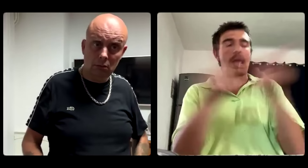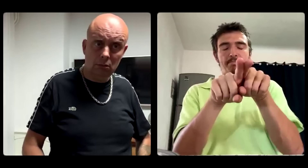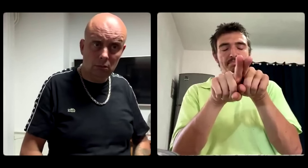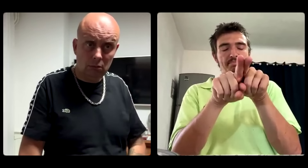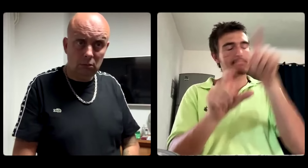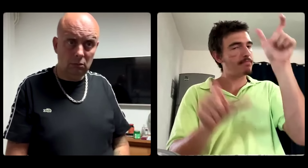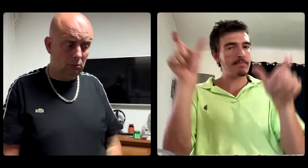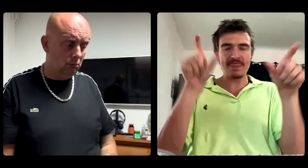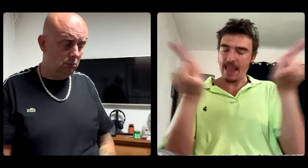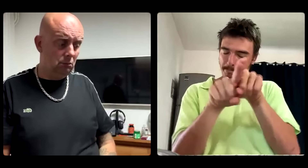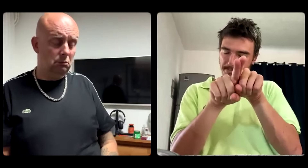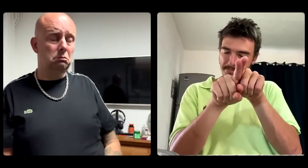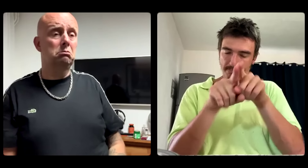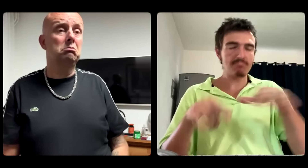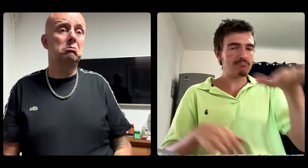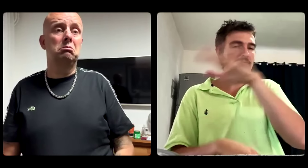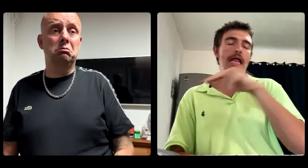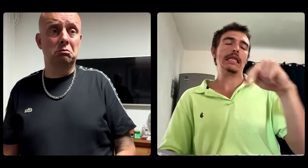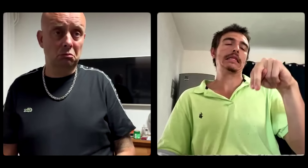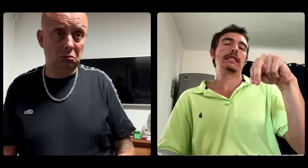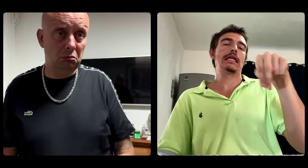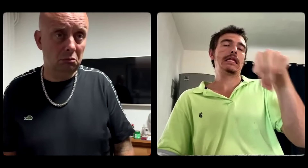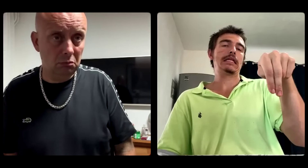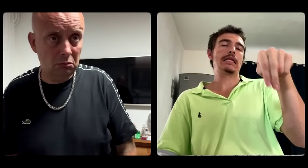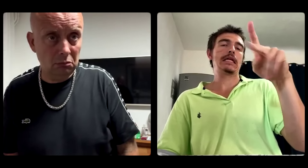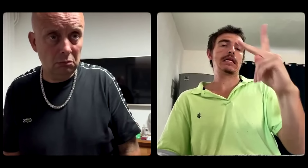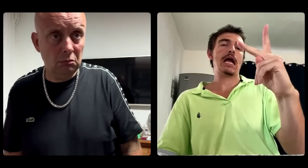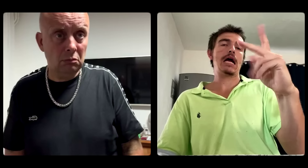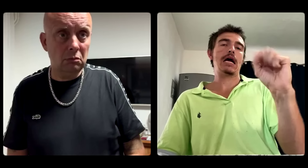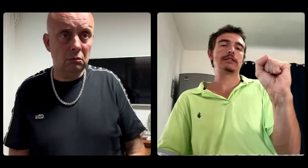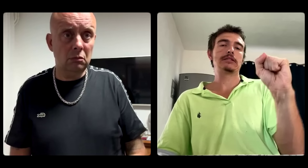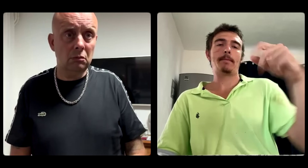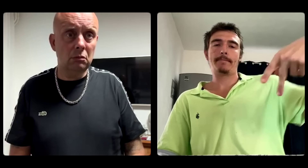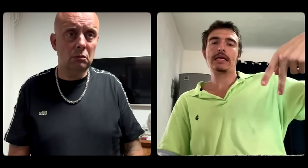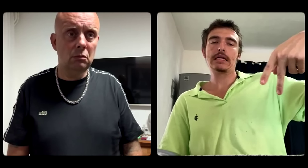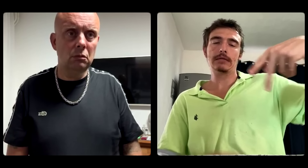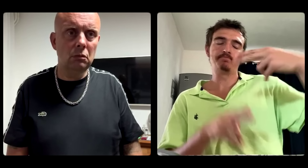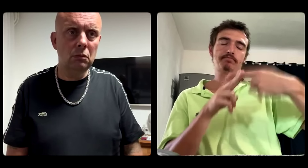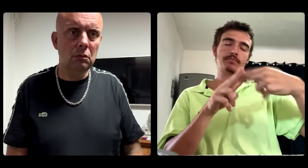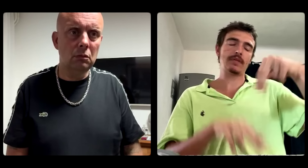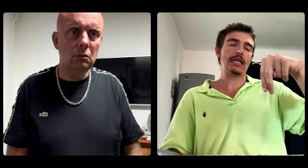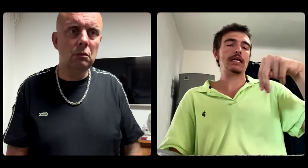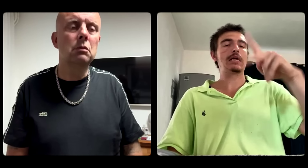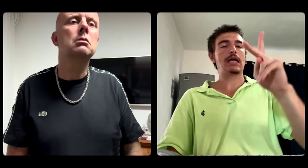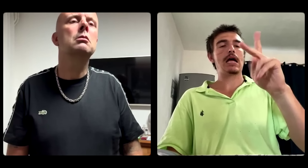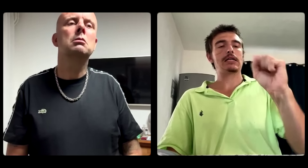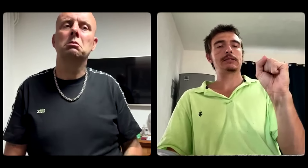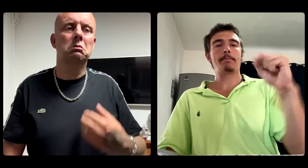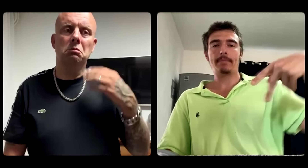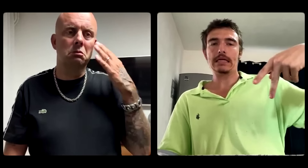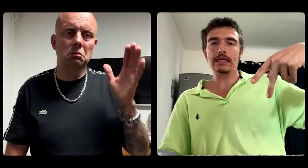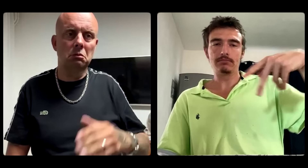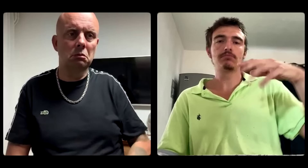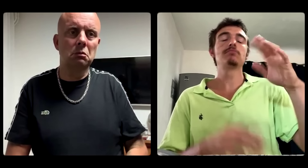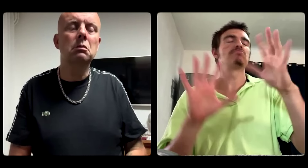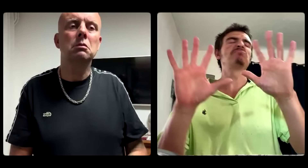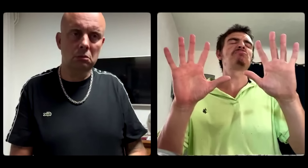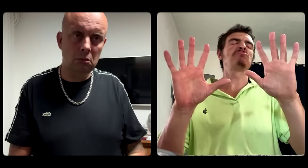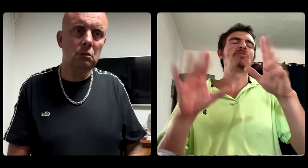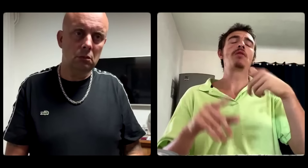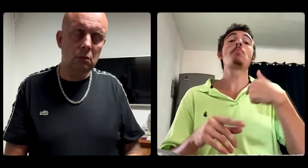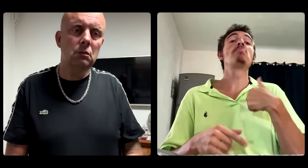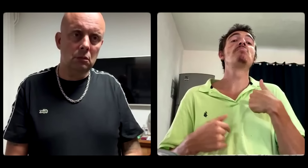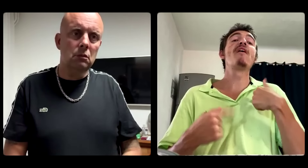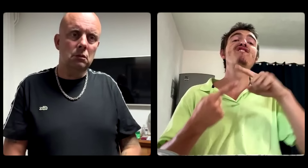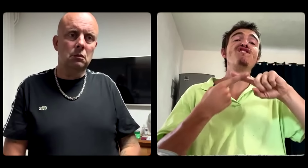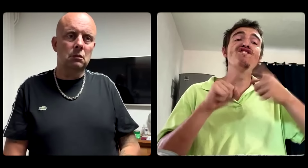Zes maanden. Daar moet je wel testen aan, hoor. Ik zeg je wel heel eerlijk. Voor mij moet je, dat moet je wel. Oké. Ik ben